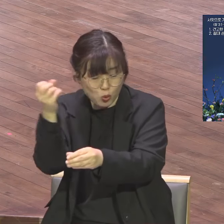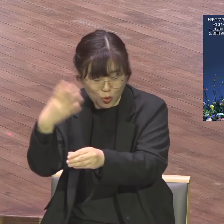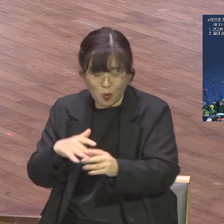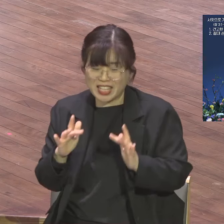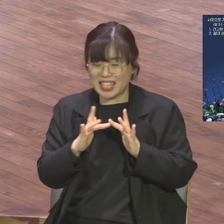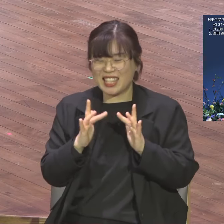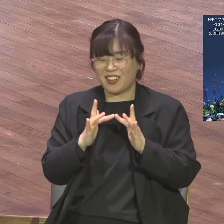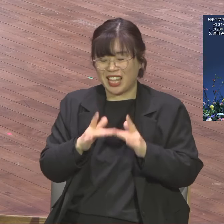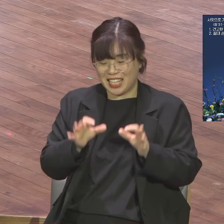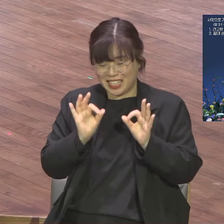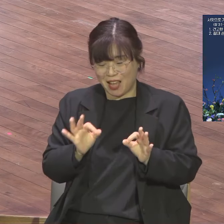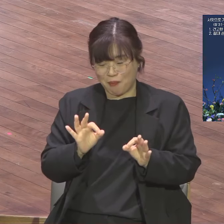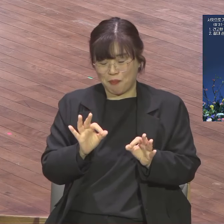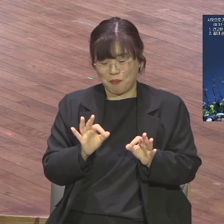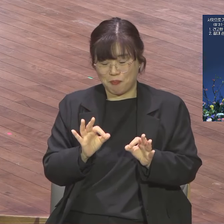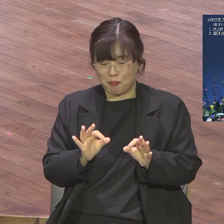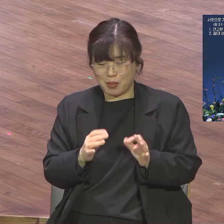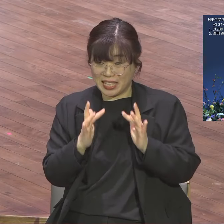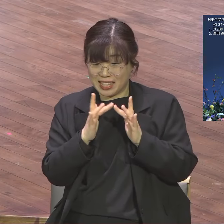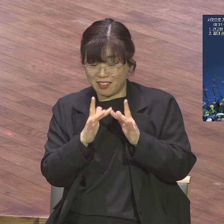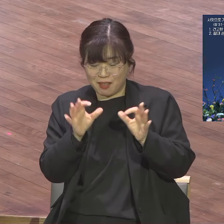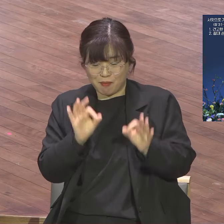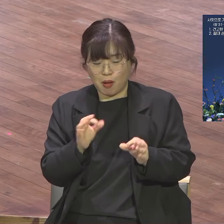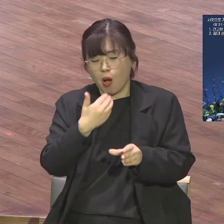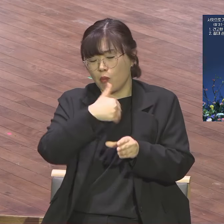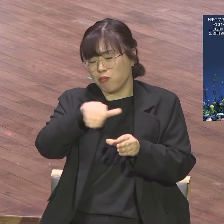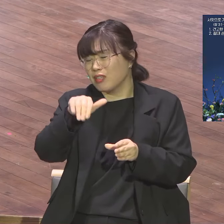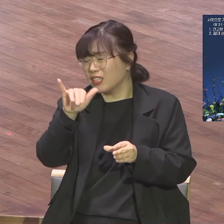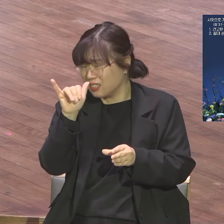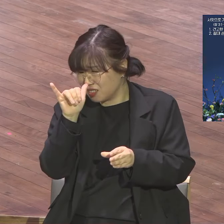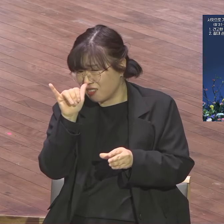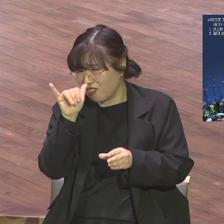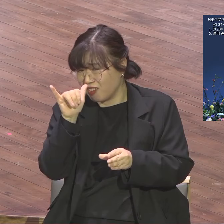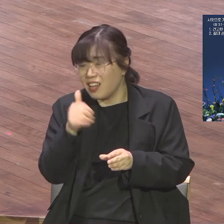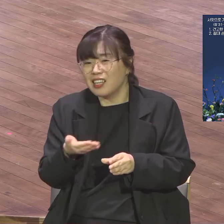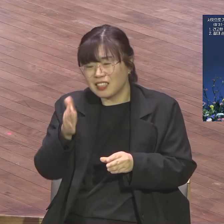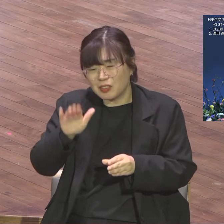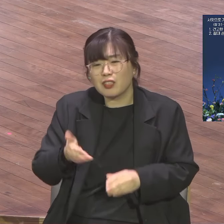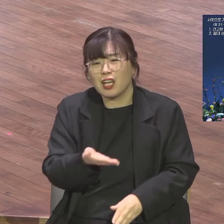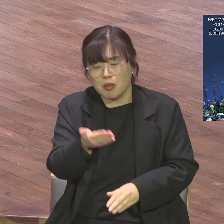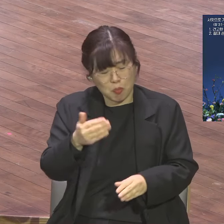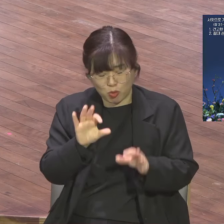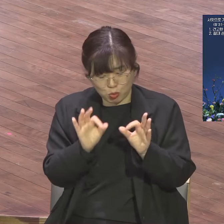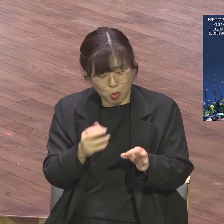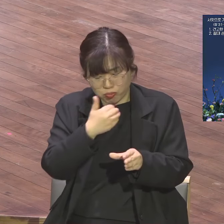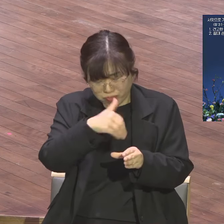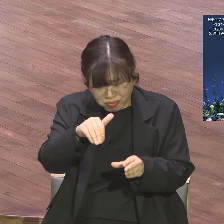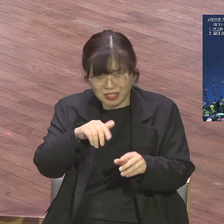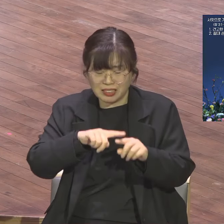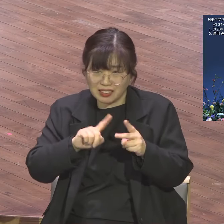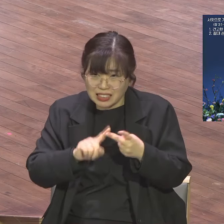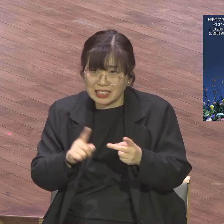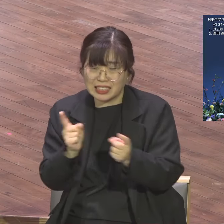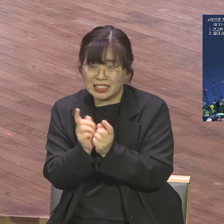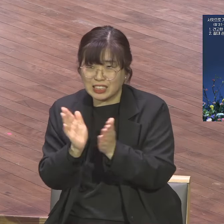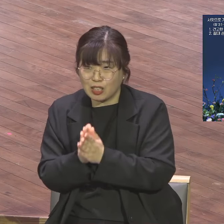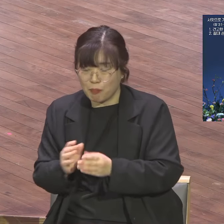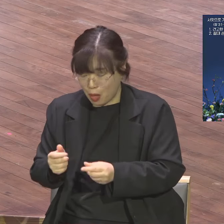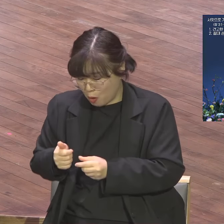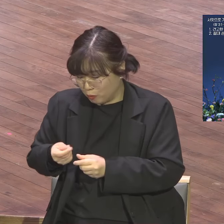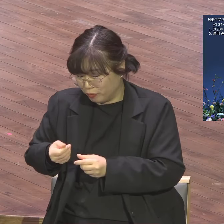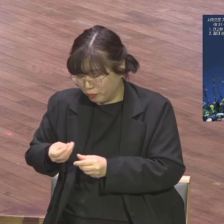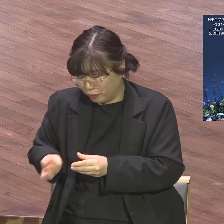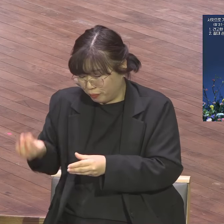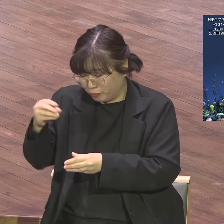돈 다음에 하나님 다음에 돈이에요. 돈이에요. 그러니까 여기에 온 신경이 다 가 있다고. 모든 관심이